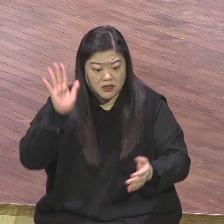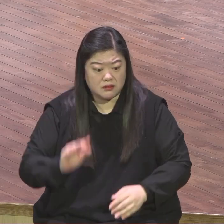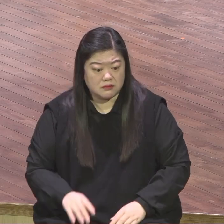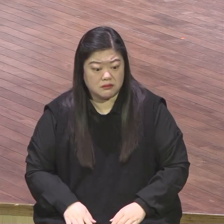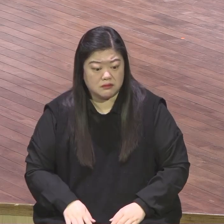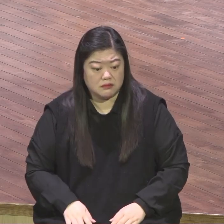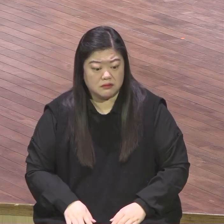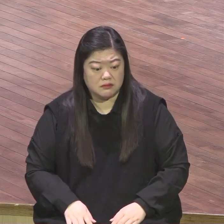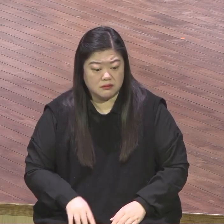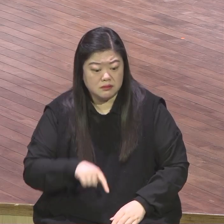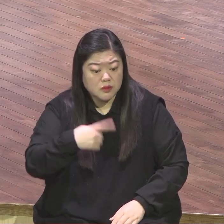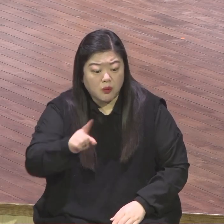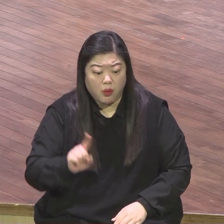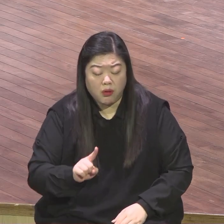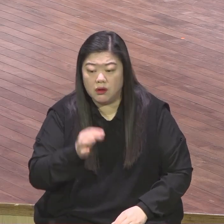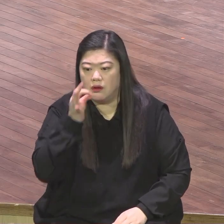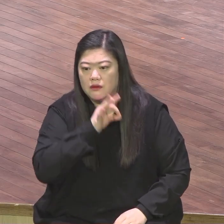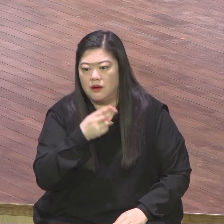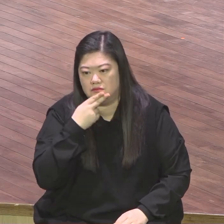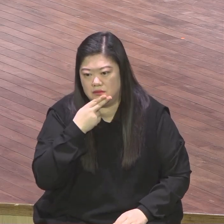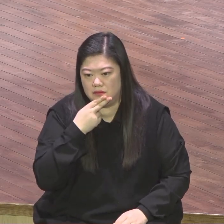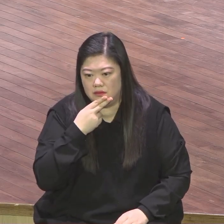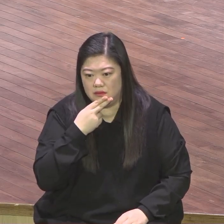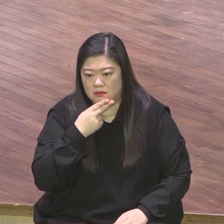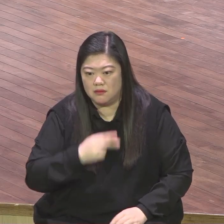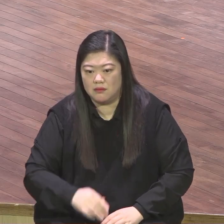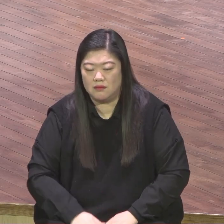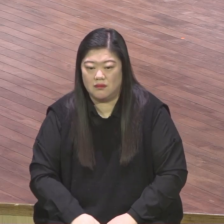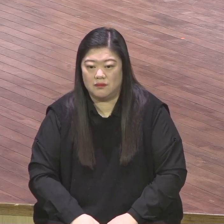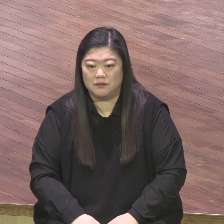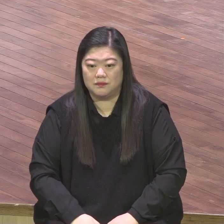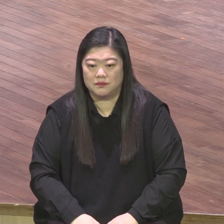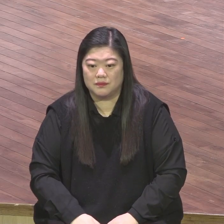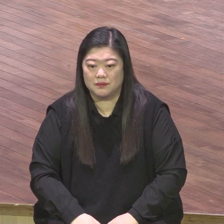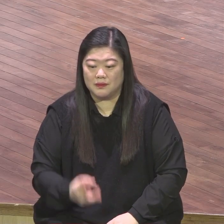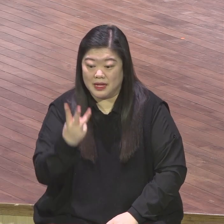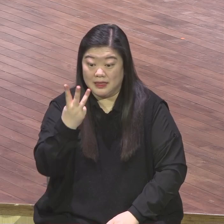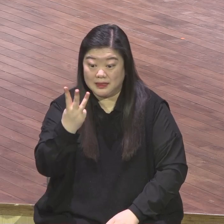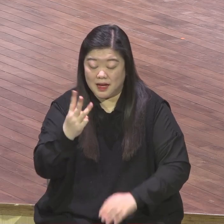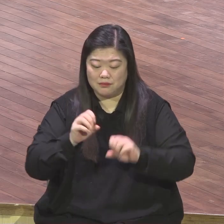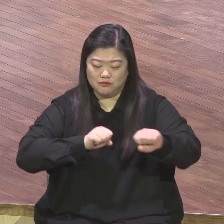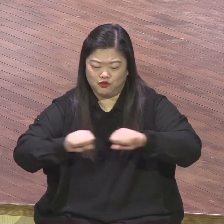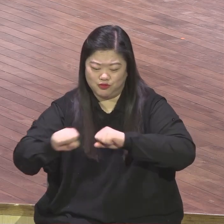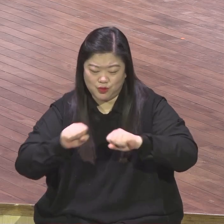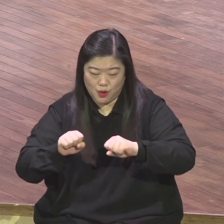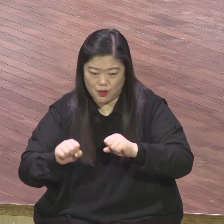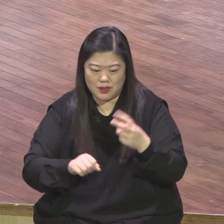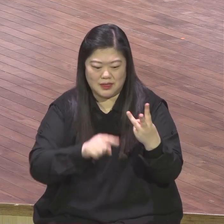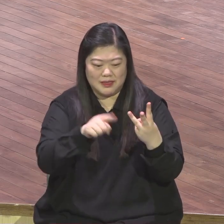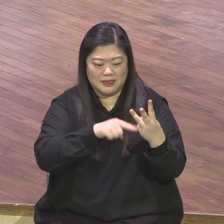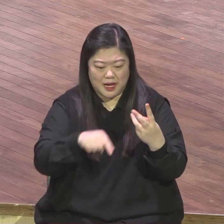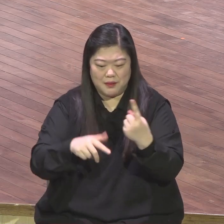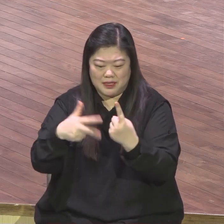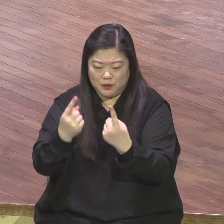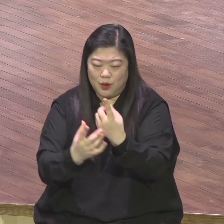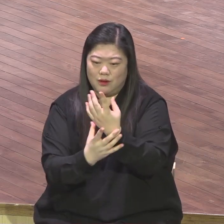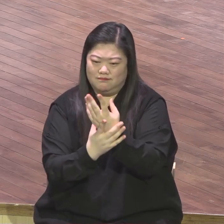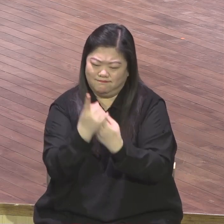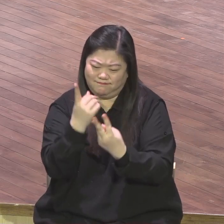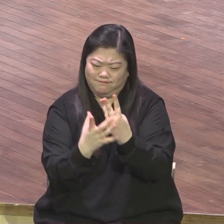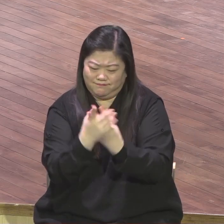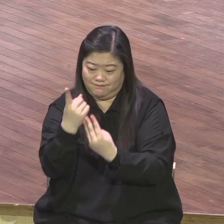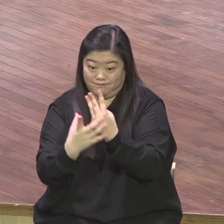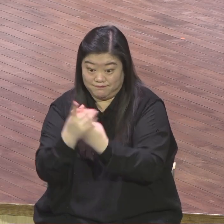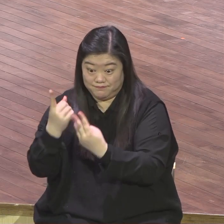움직여야 됩니다. 하나님께서 시대적으로 주신 삼운동의 미션, 3.1조 활성화를 통해서 지역,